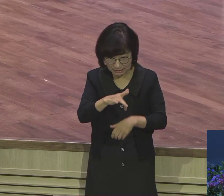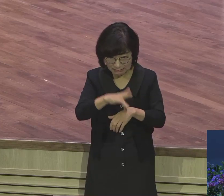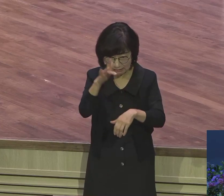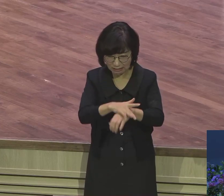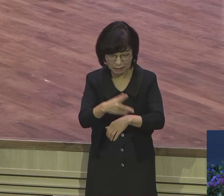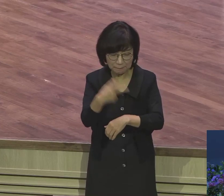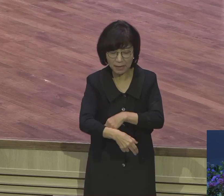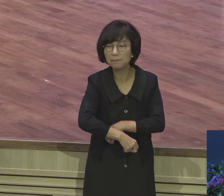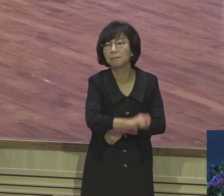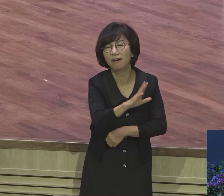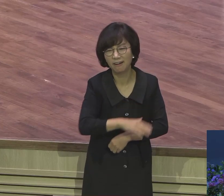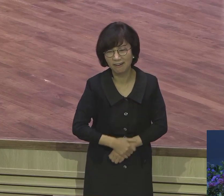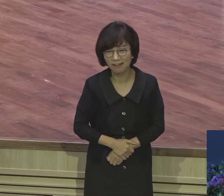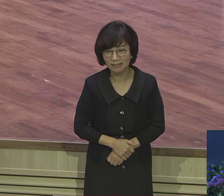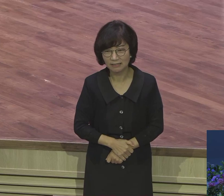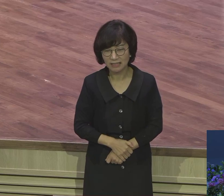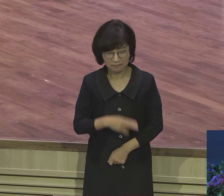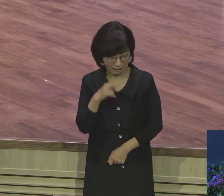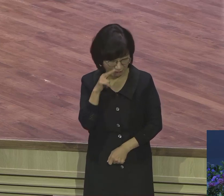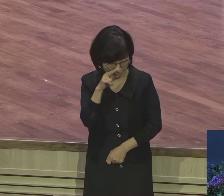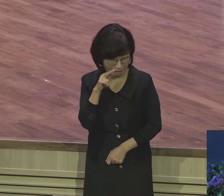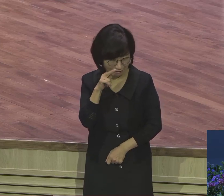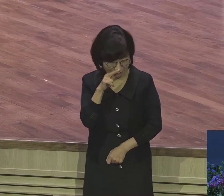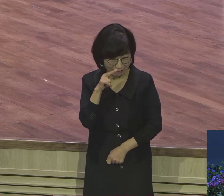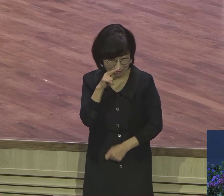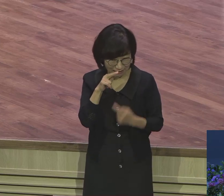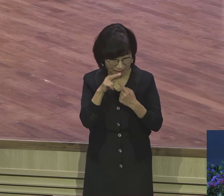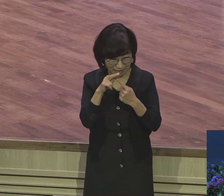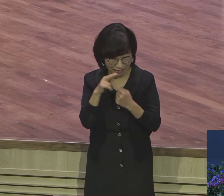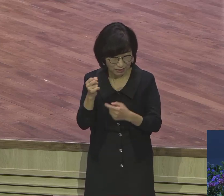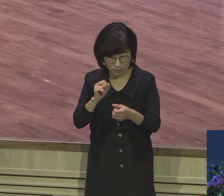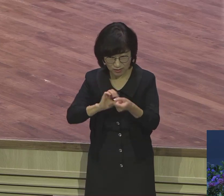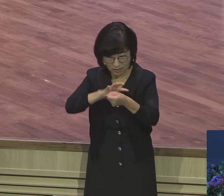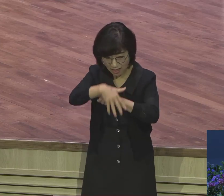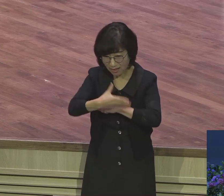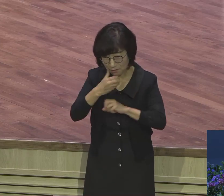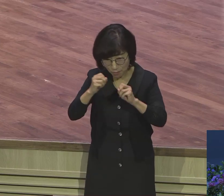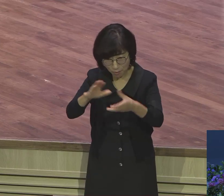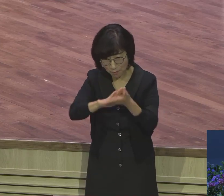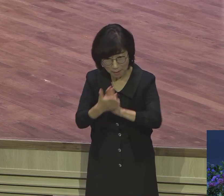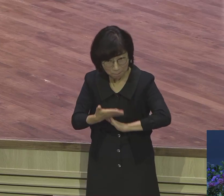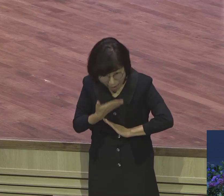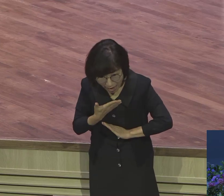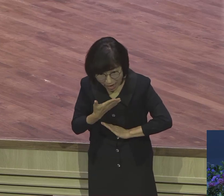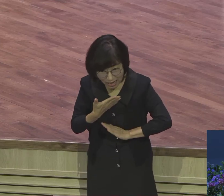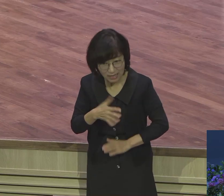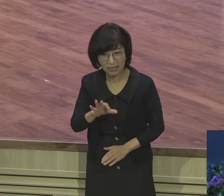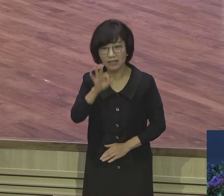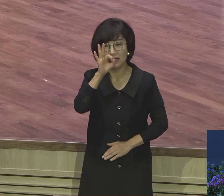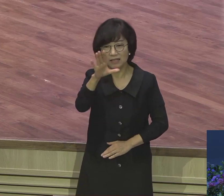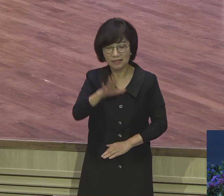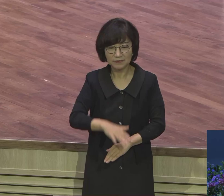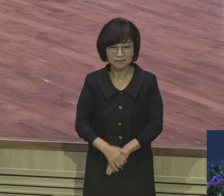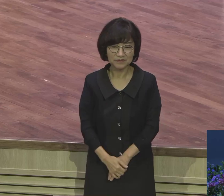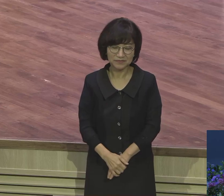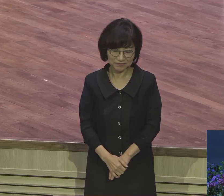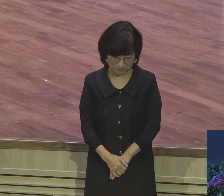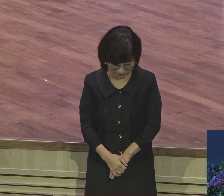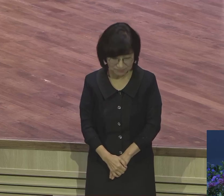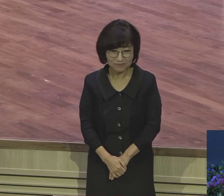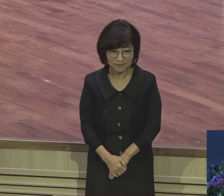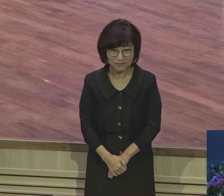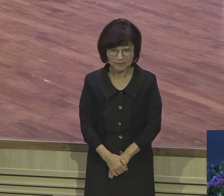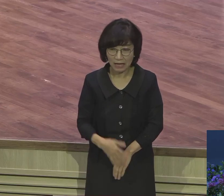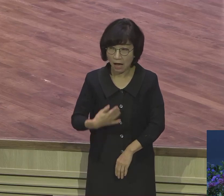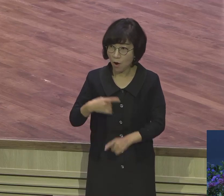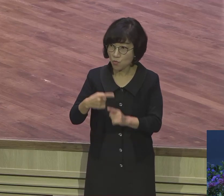그러면 절대 세계보고만 너보고만 너보고만 멀리 보이는 겁니다. 교회들은 237 나라가